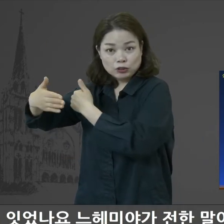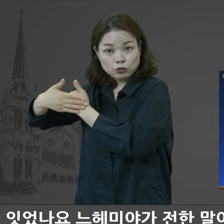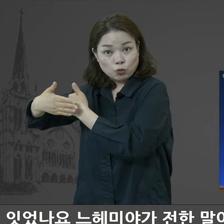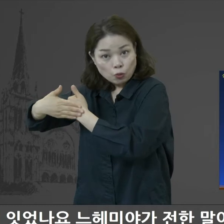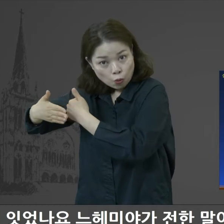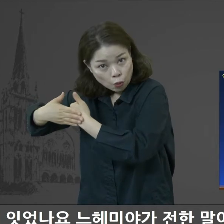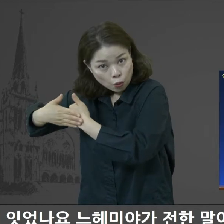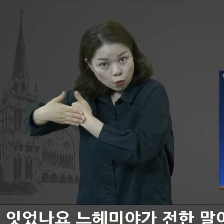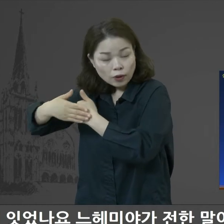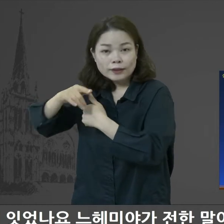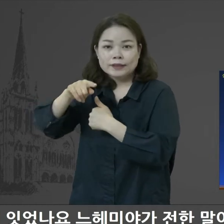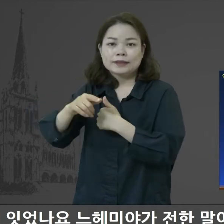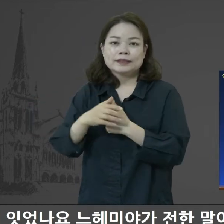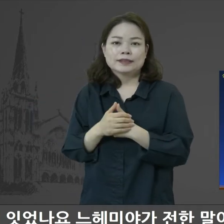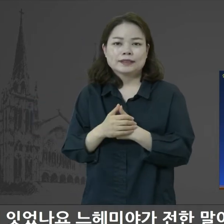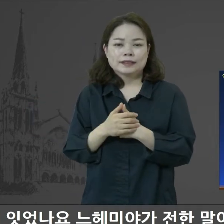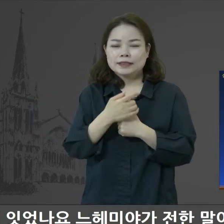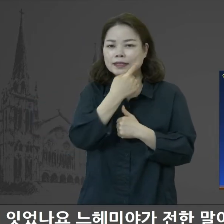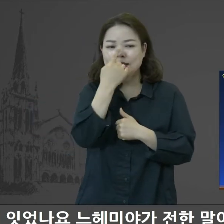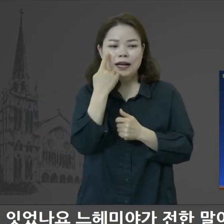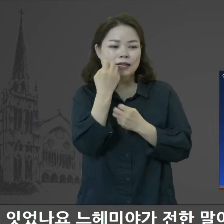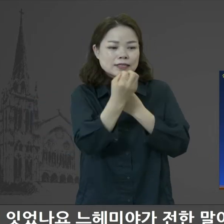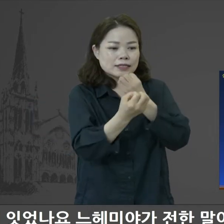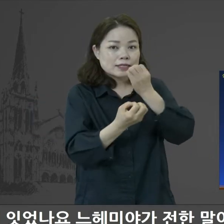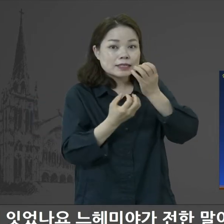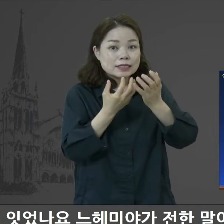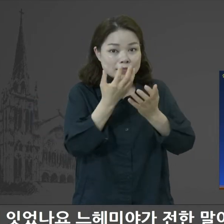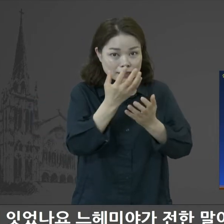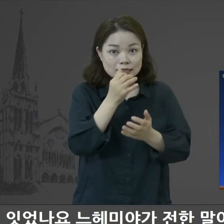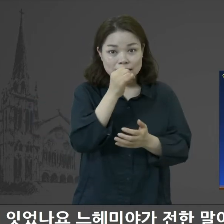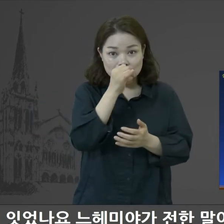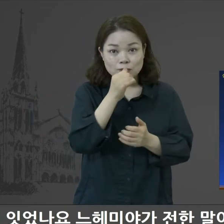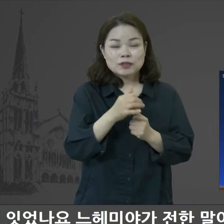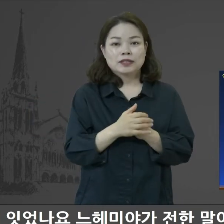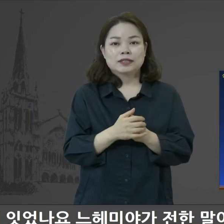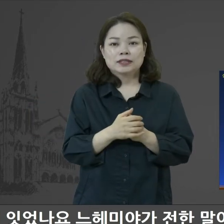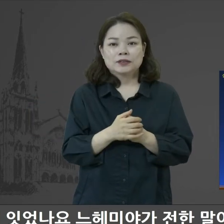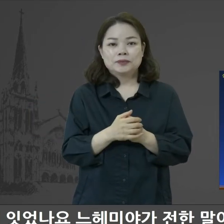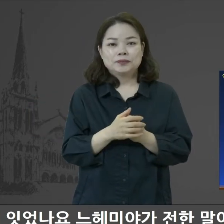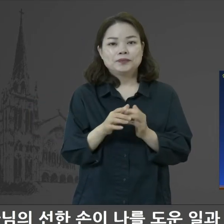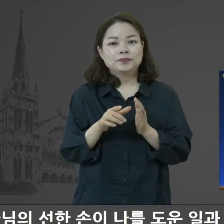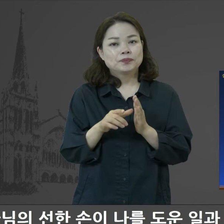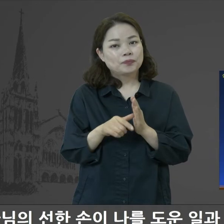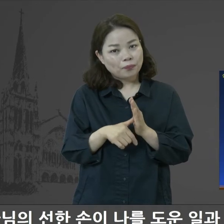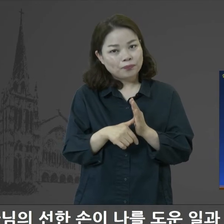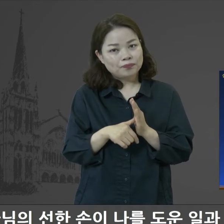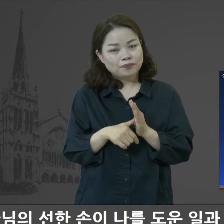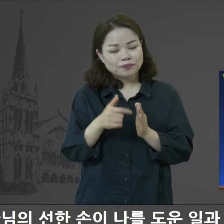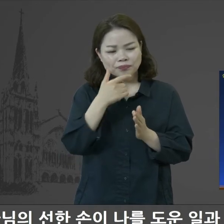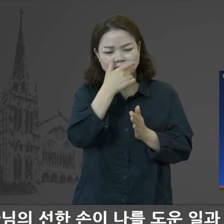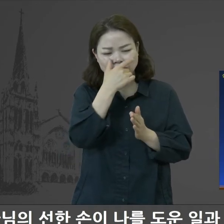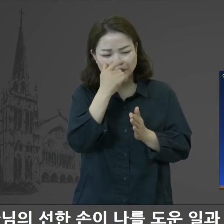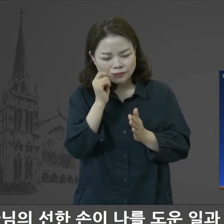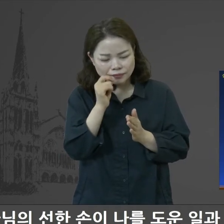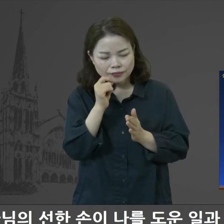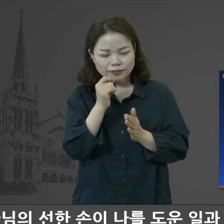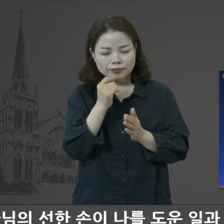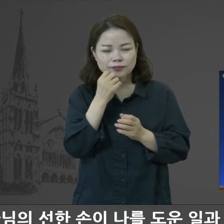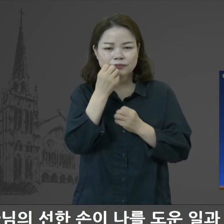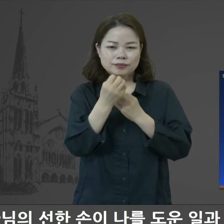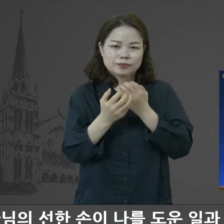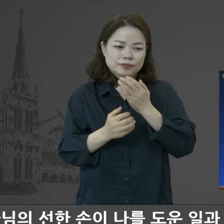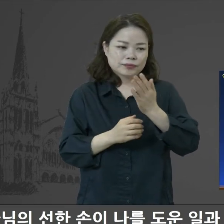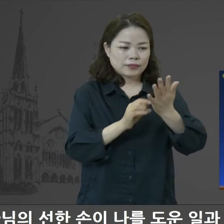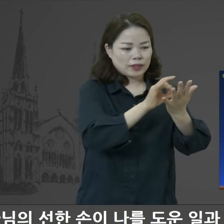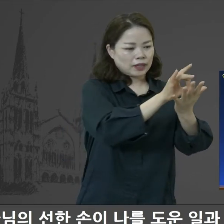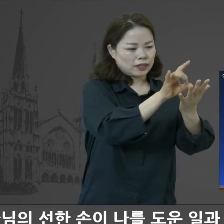일과 그것을 간증하는, 그 후에 간증이 있습니다. 자, 이 시간 부족함을 호소하는 여러분들 한